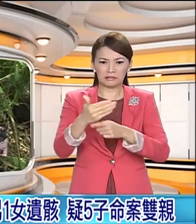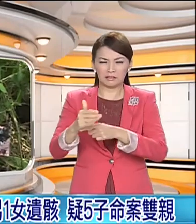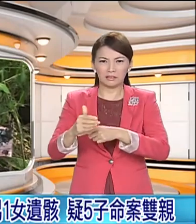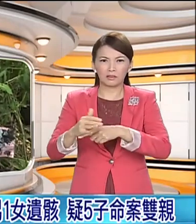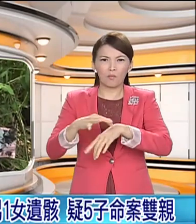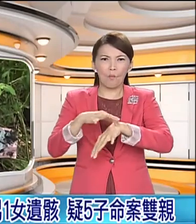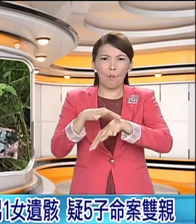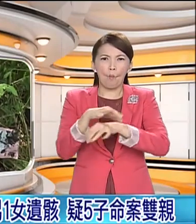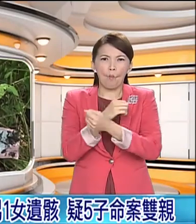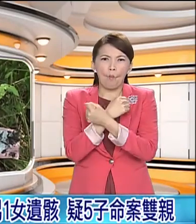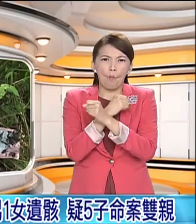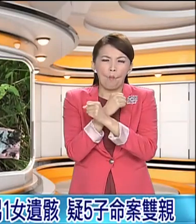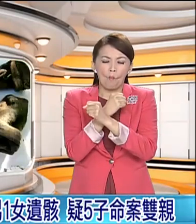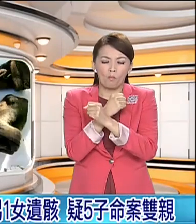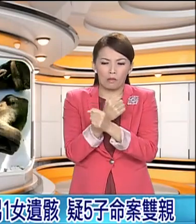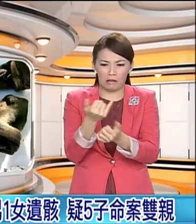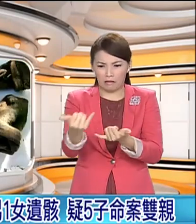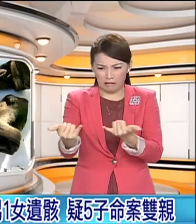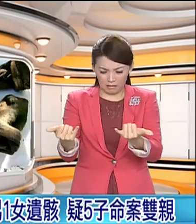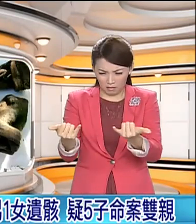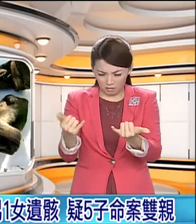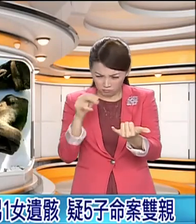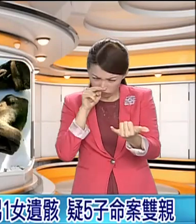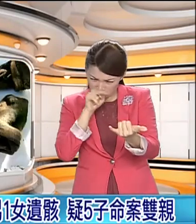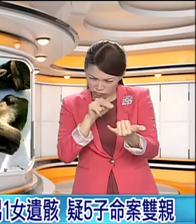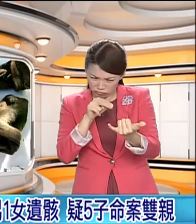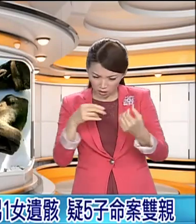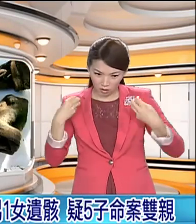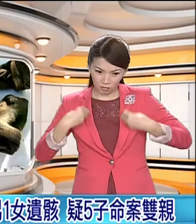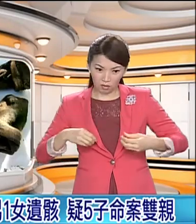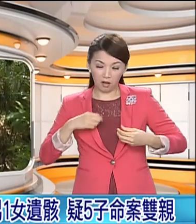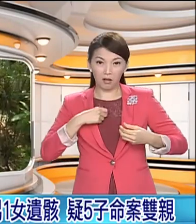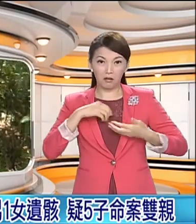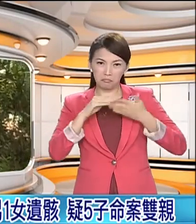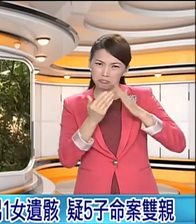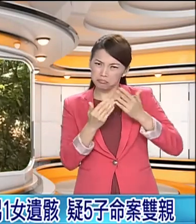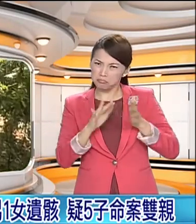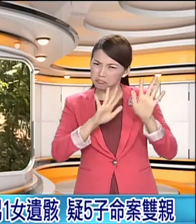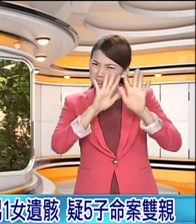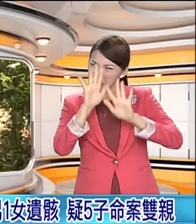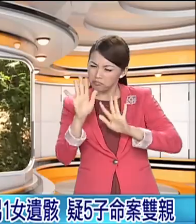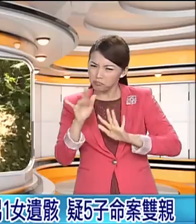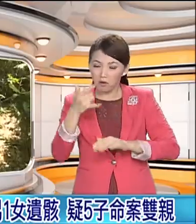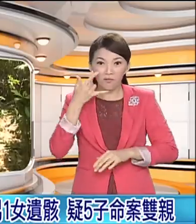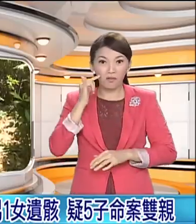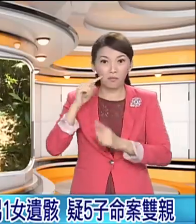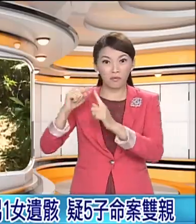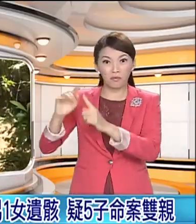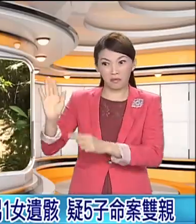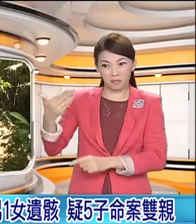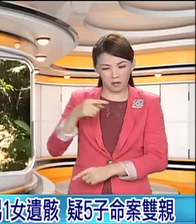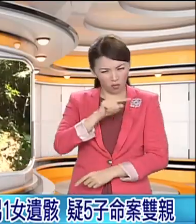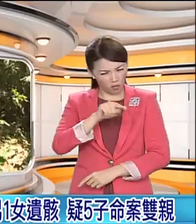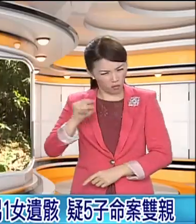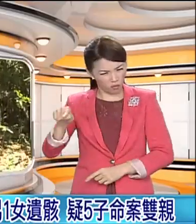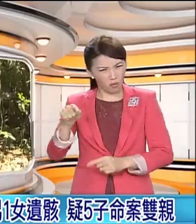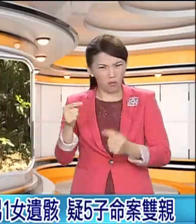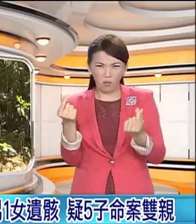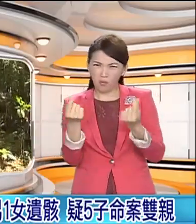地，发现了一男一女两具遗骸。由于极具地缘关系，加上骨骸的身形